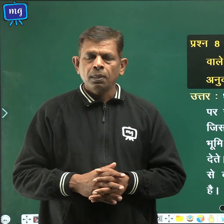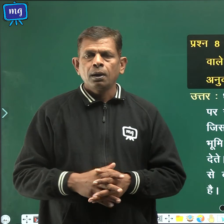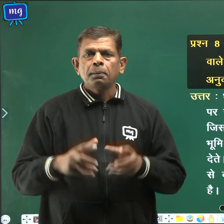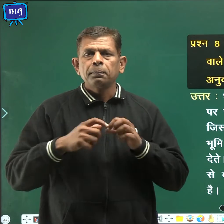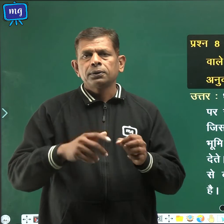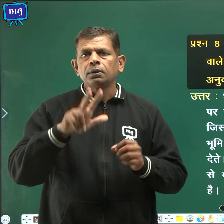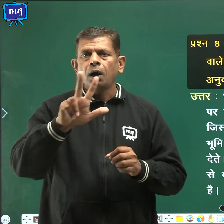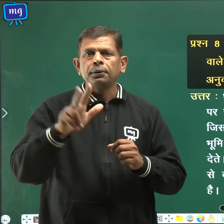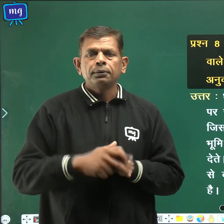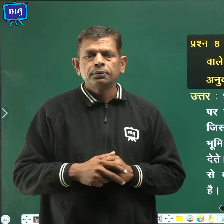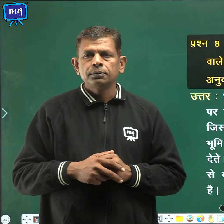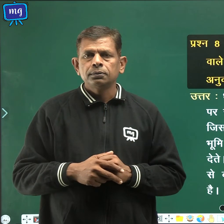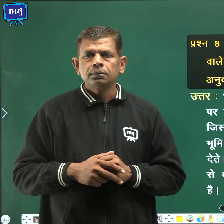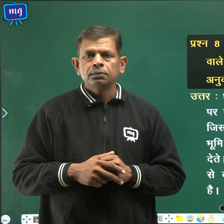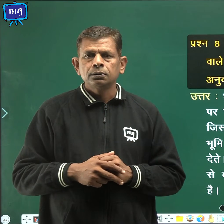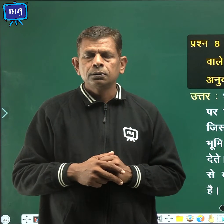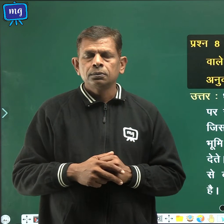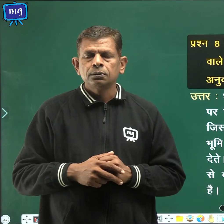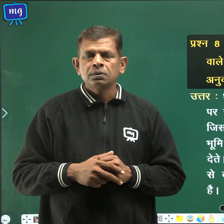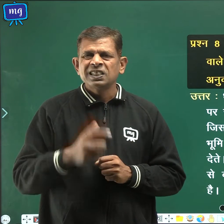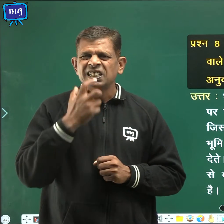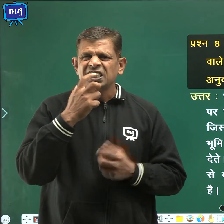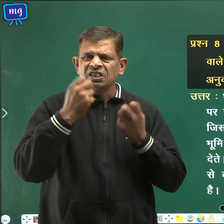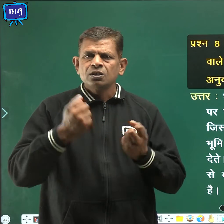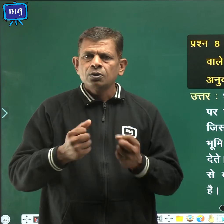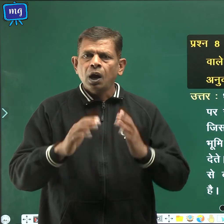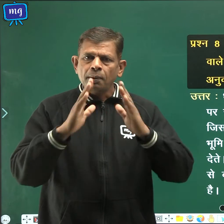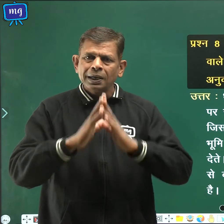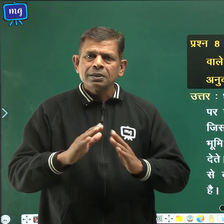प्रश्न 8, ध्रुवीय आवास में